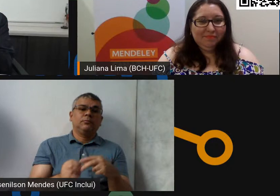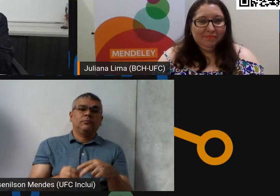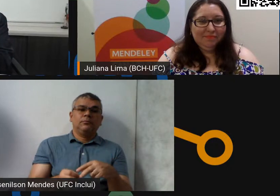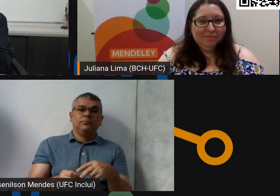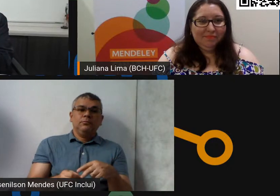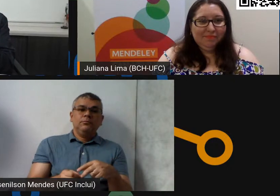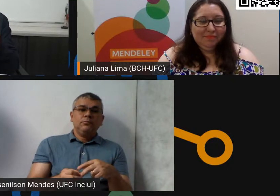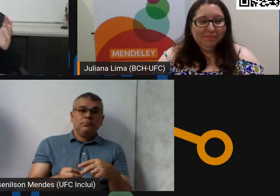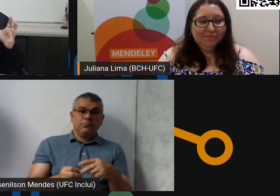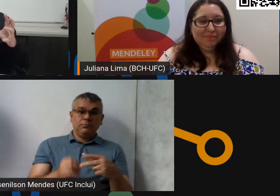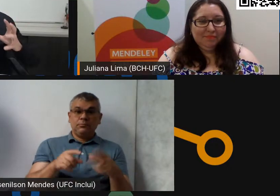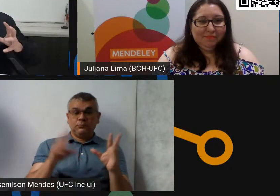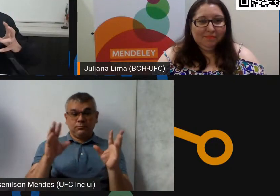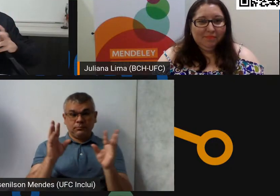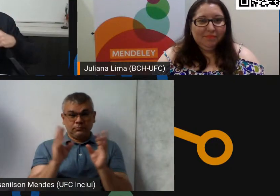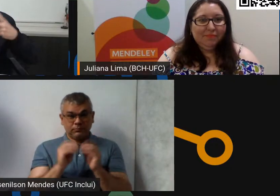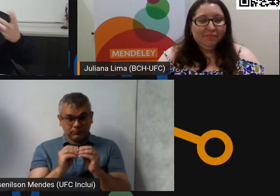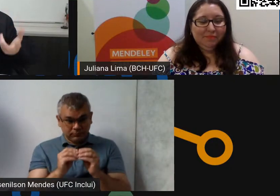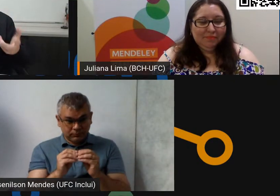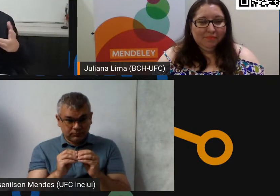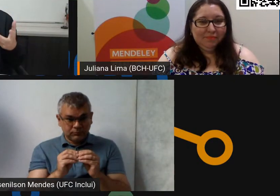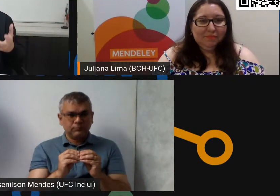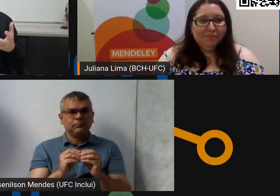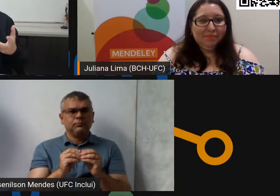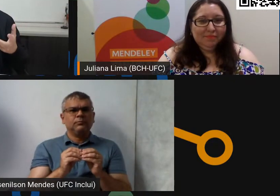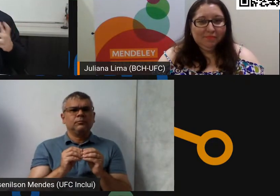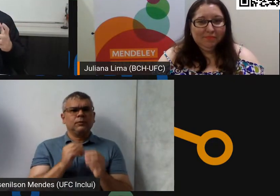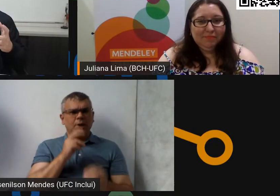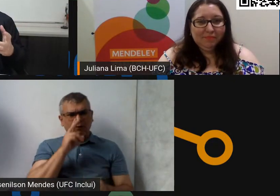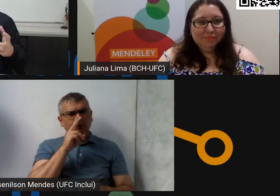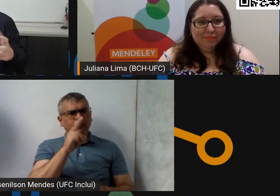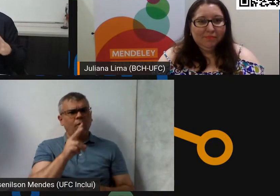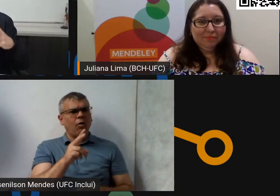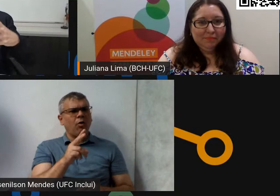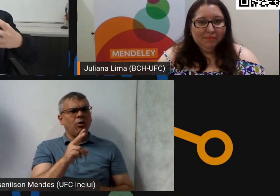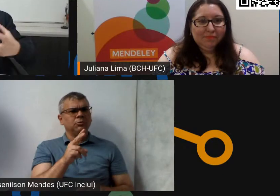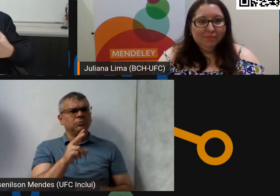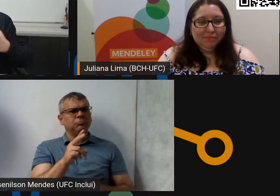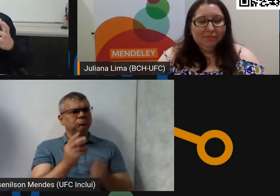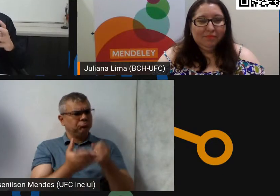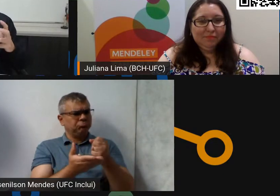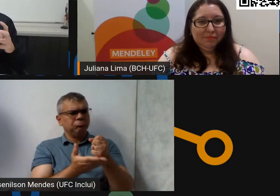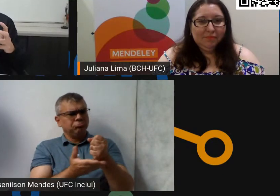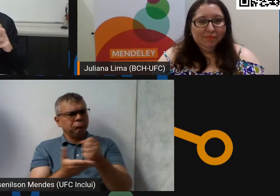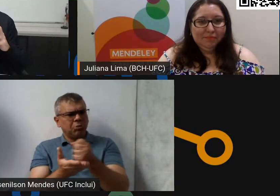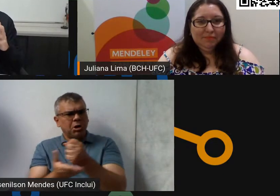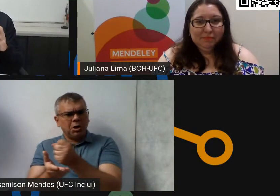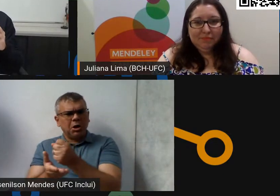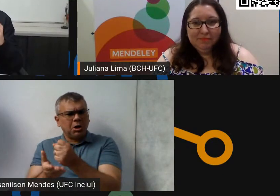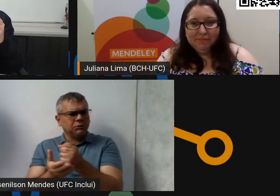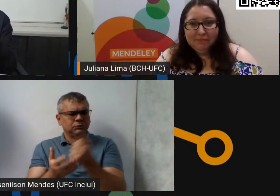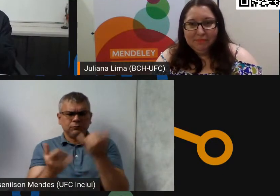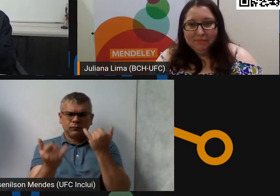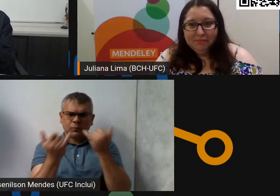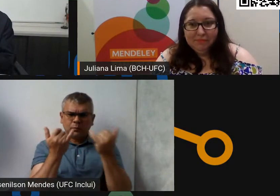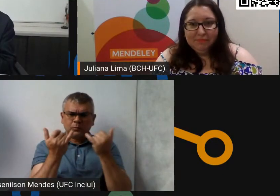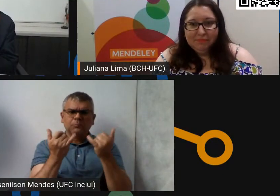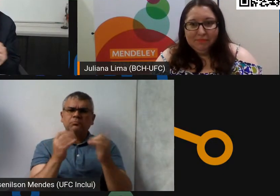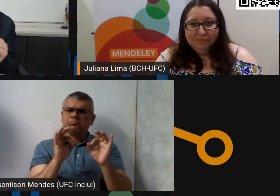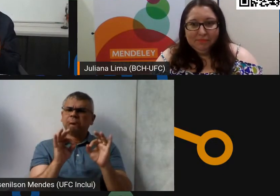Essa conclusão está solidamente ou forte? Ela é forte do ponto de vista lógico e as evidências? Ou ela é uma